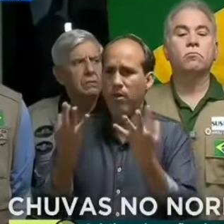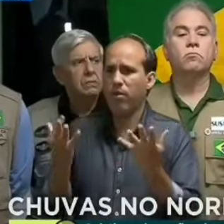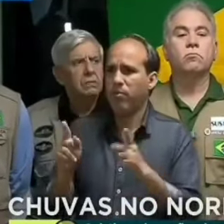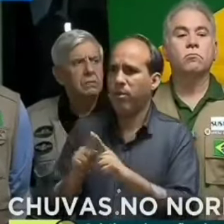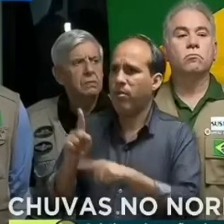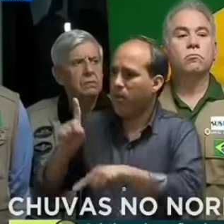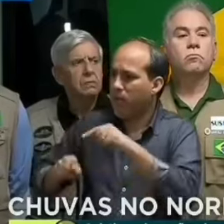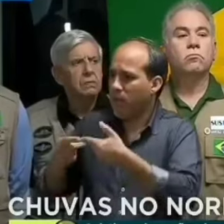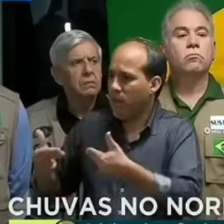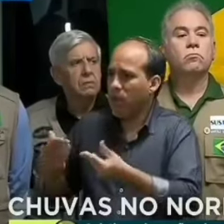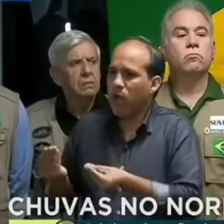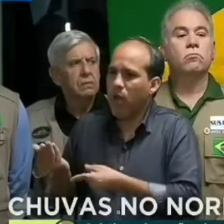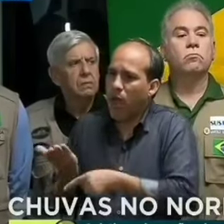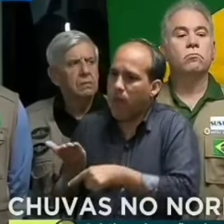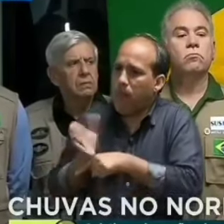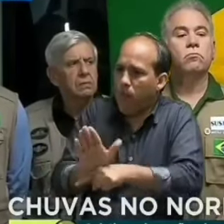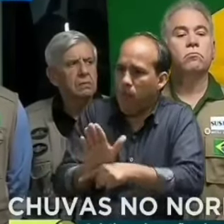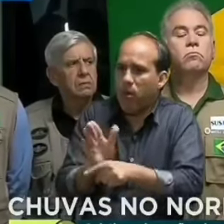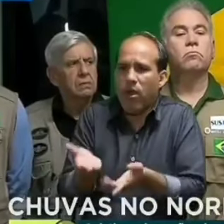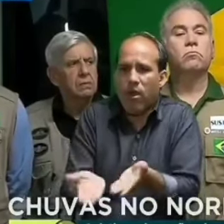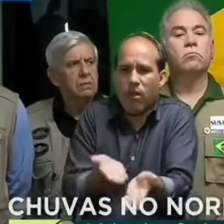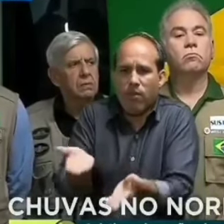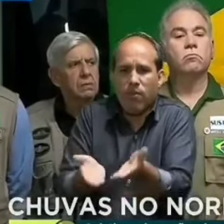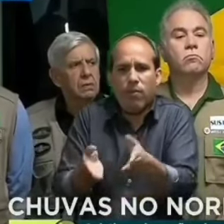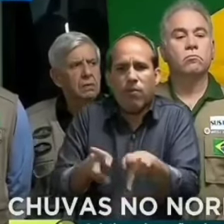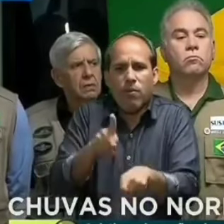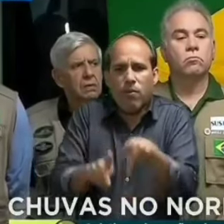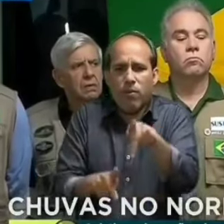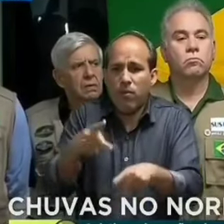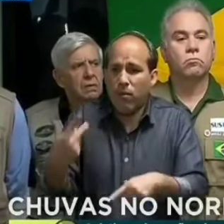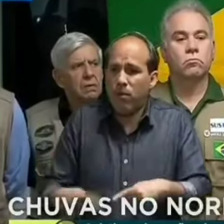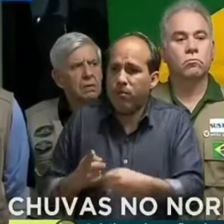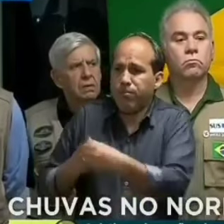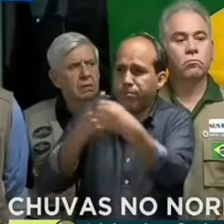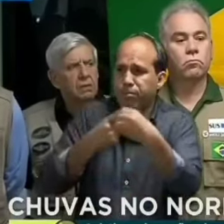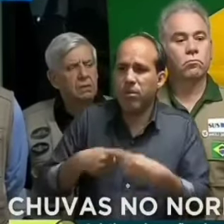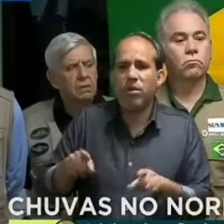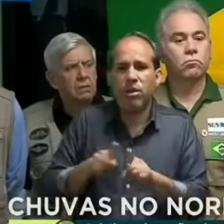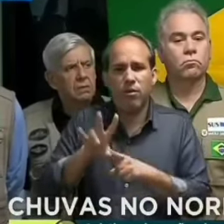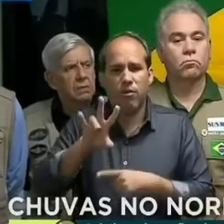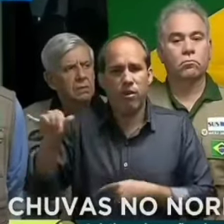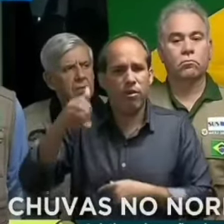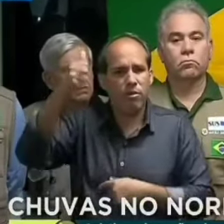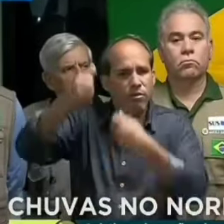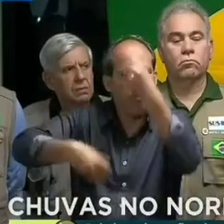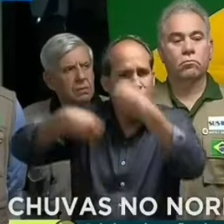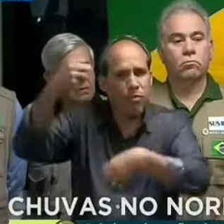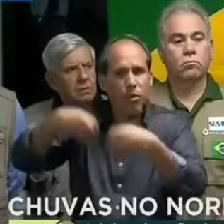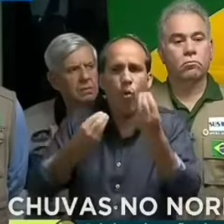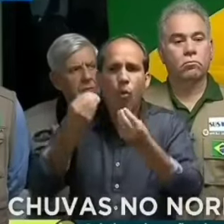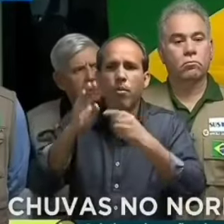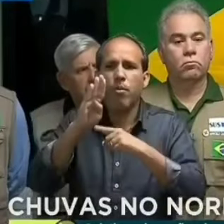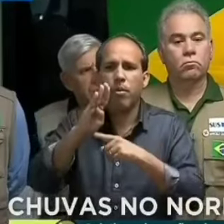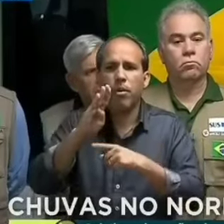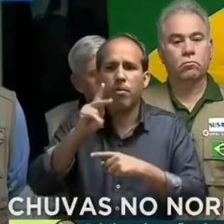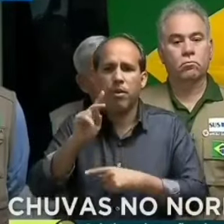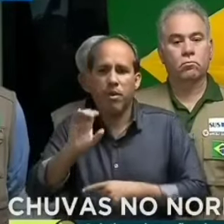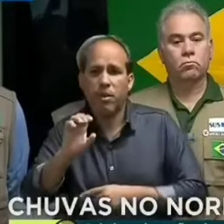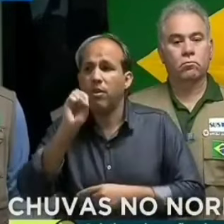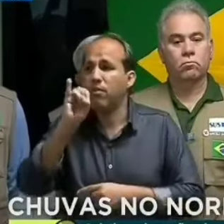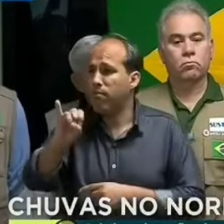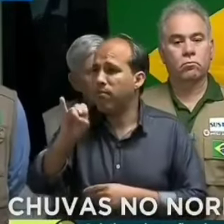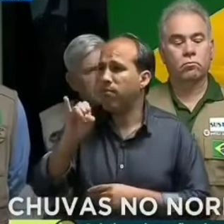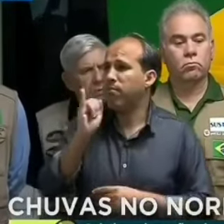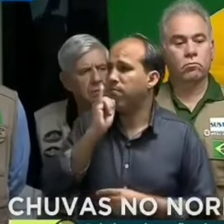meios materiais também, atender a população. Vão falar também a questão do BPC, aqueles que,